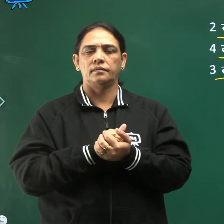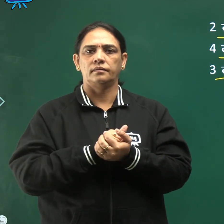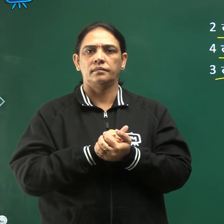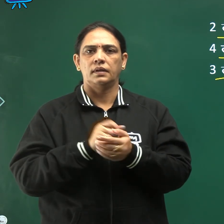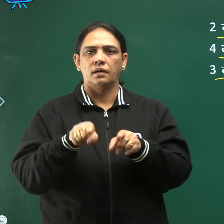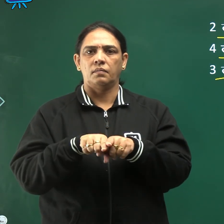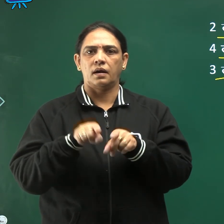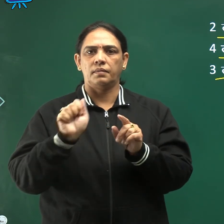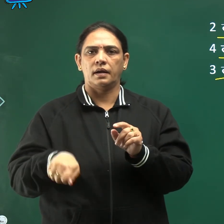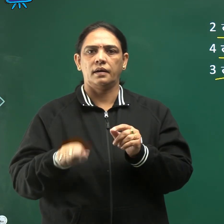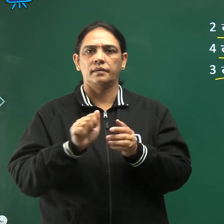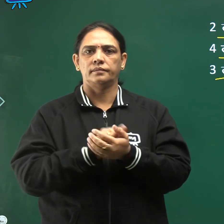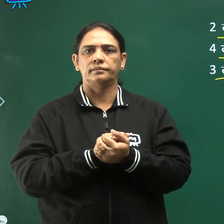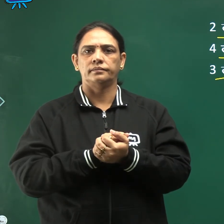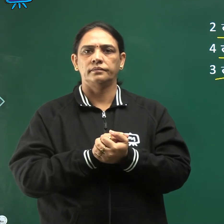बराबर है।